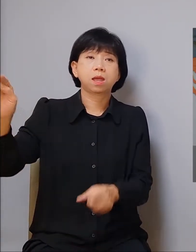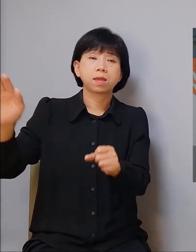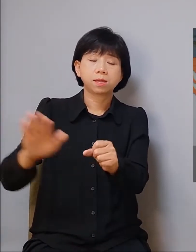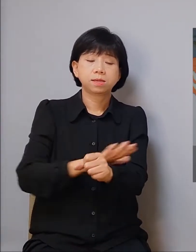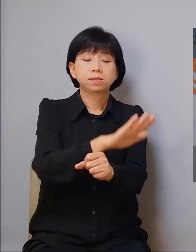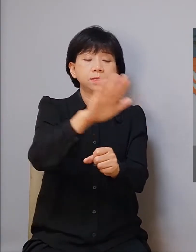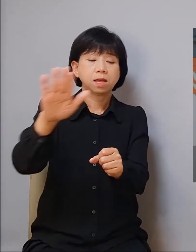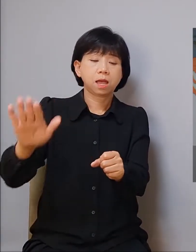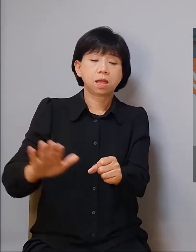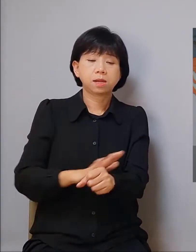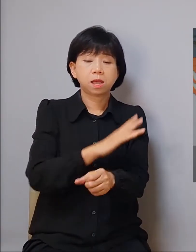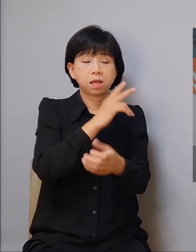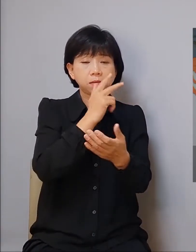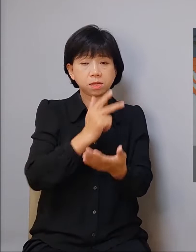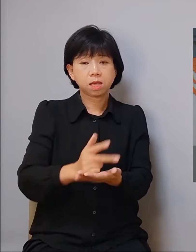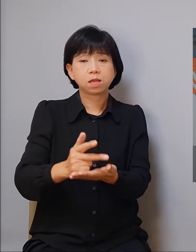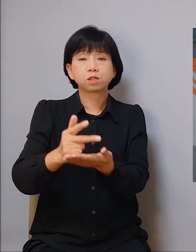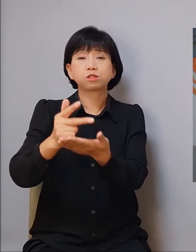보라.